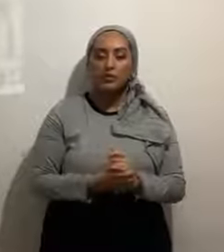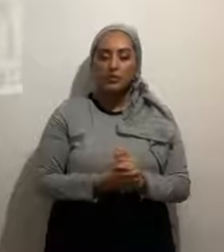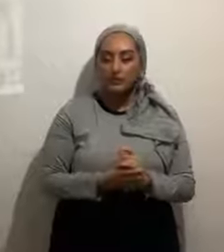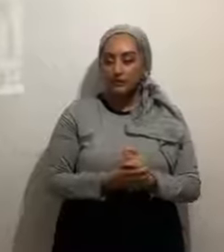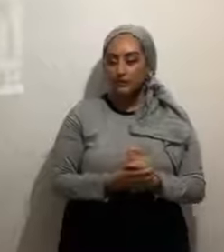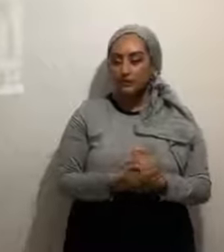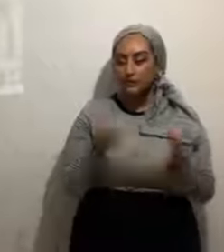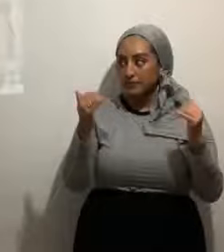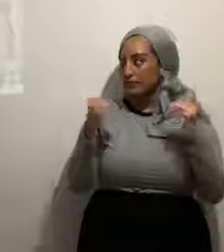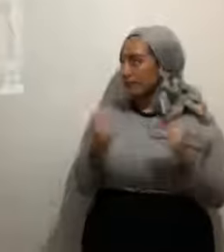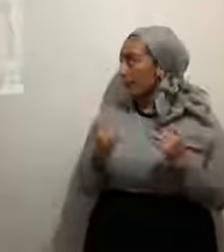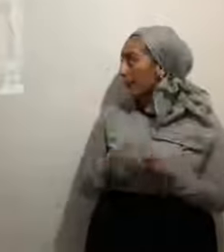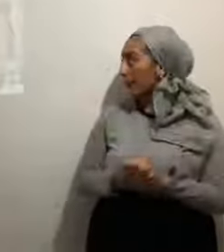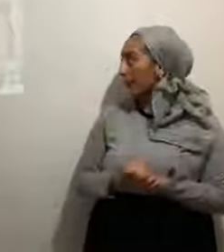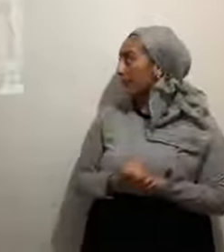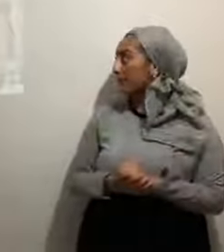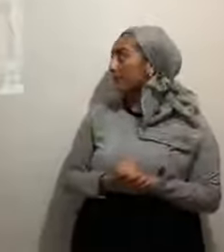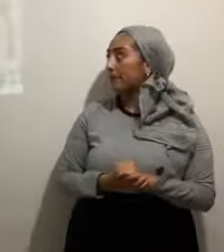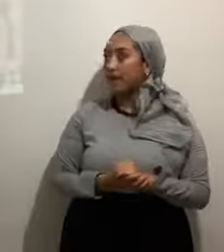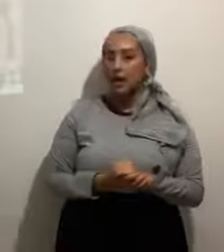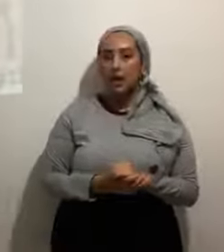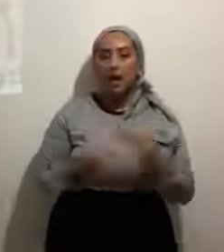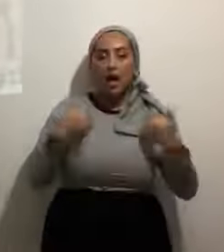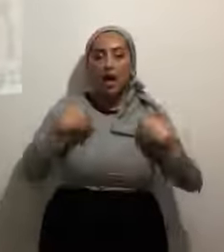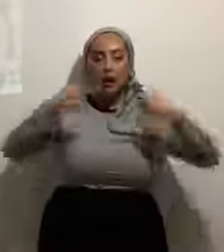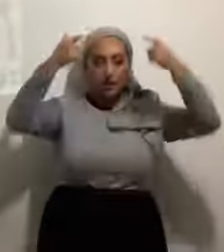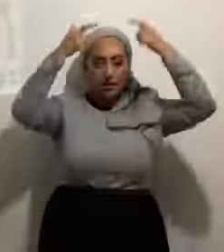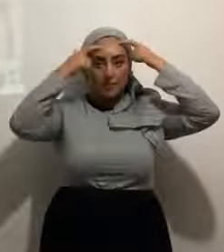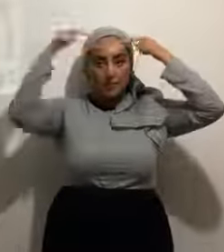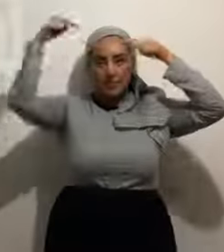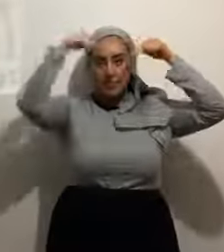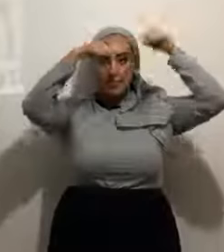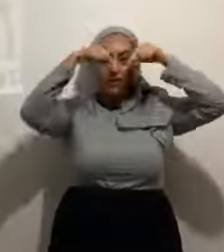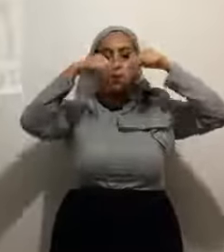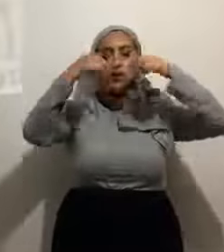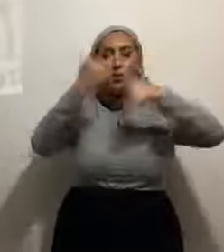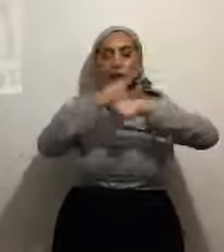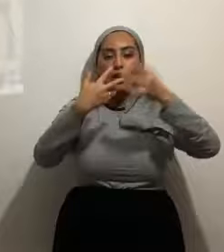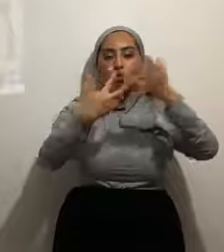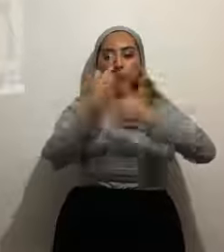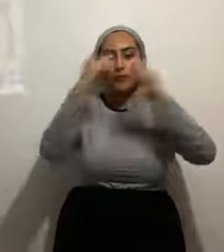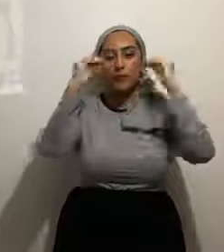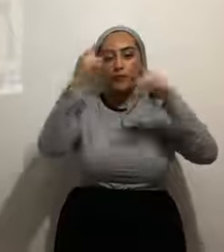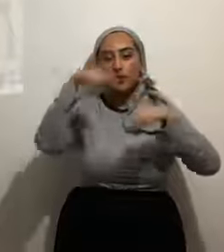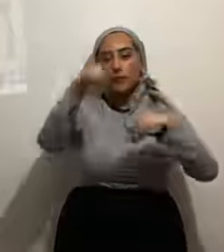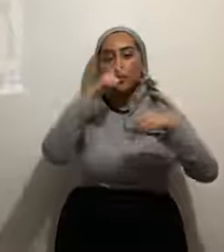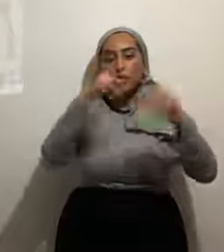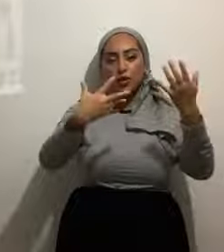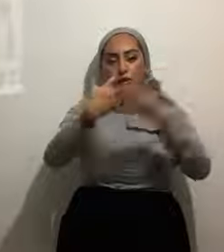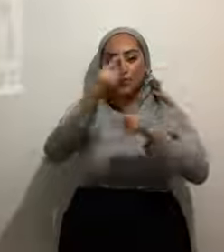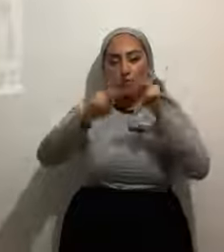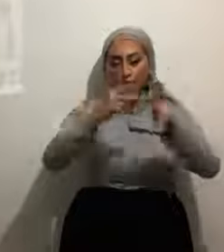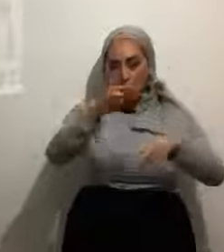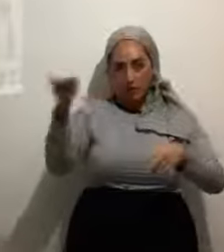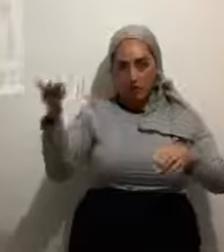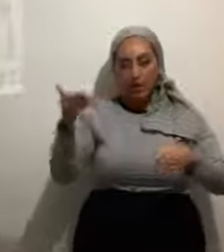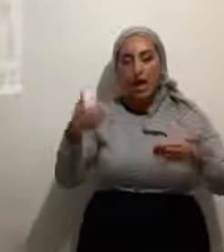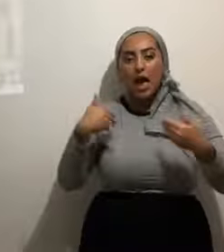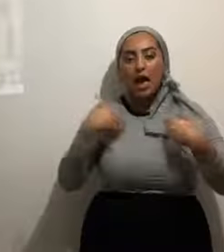Ahora, tuvo una corona de espinas. Esto que sea una enseñanza nueva para los nuevecitos, va la redundancia. Tuvo una corona de